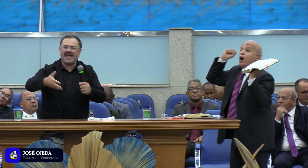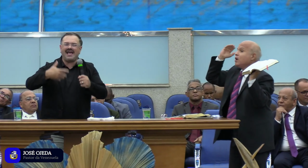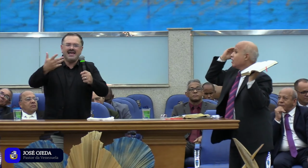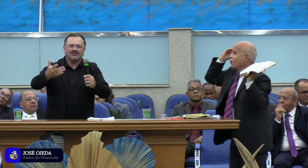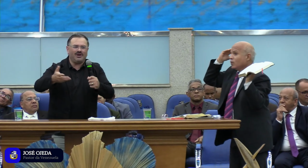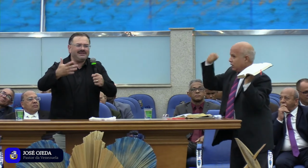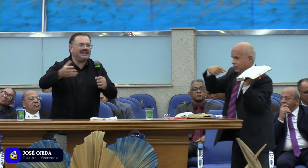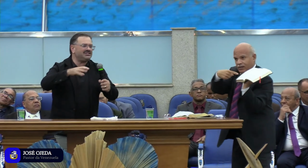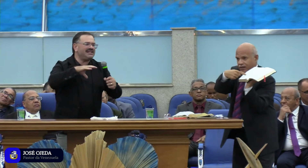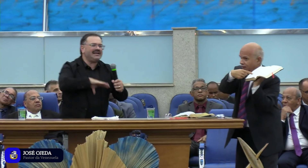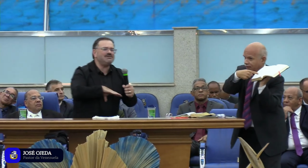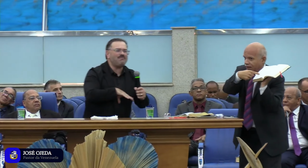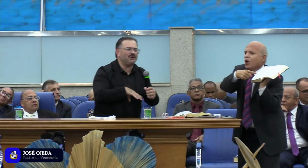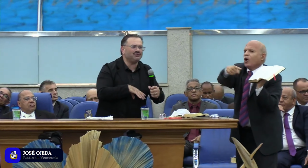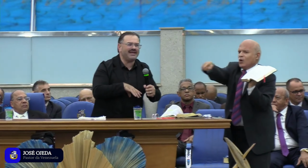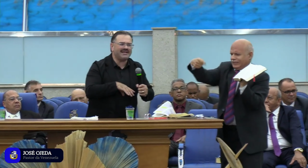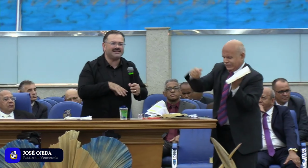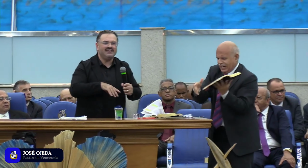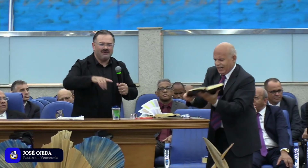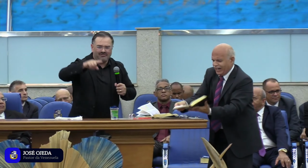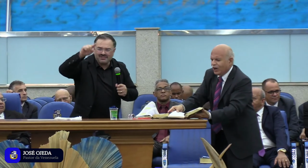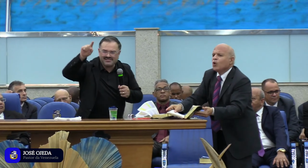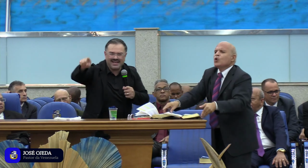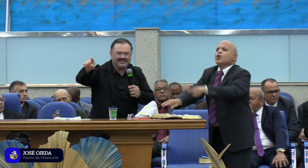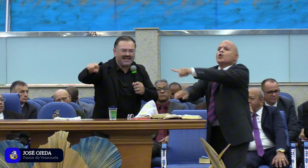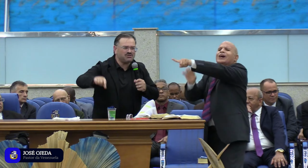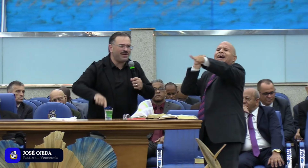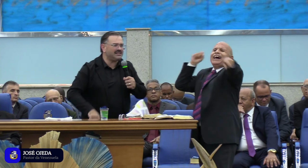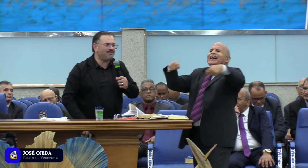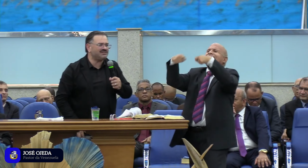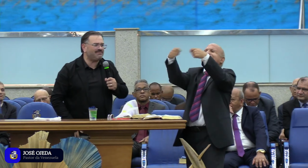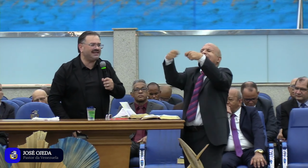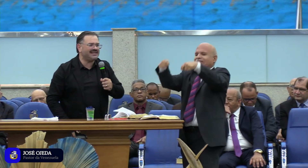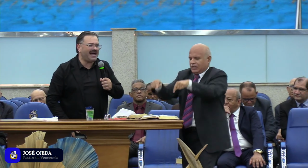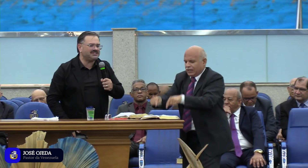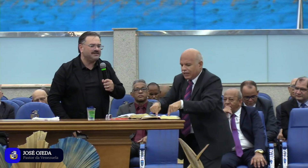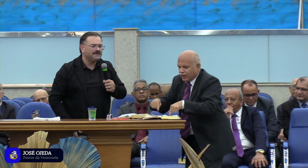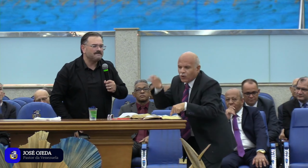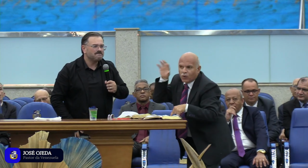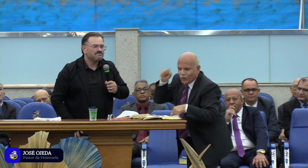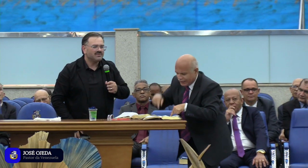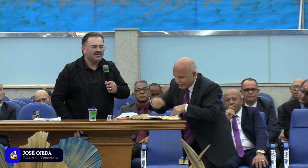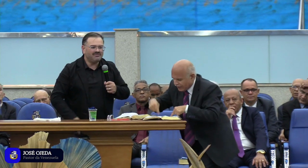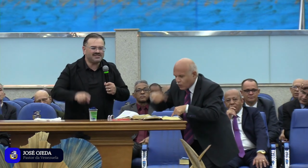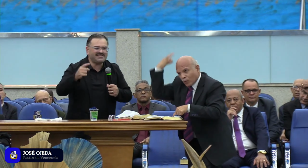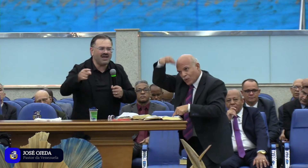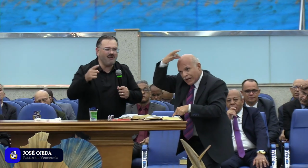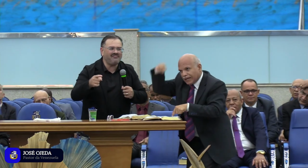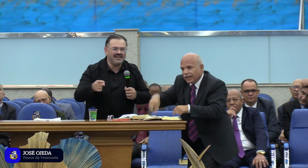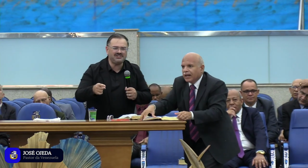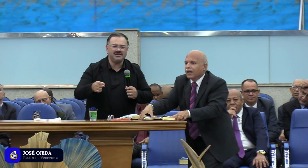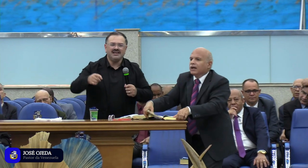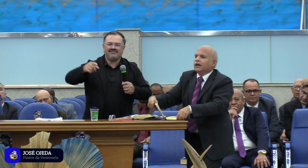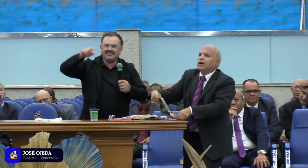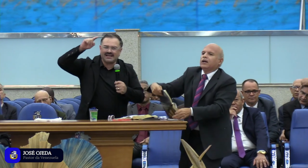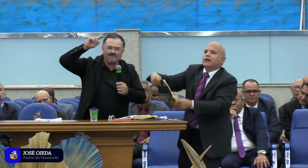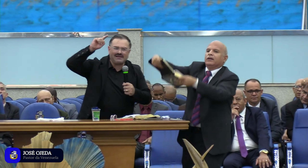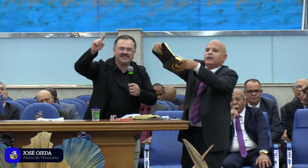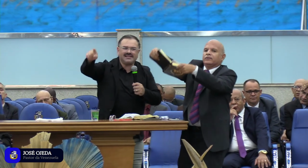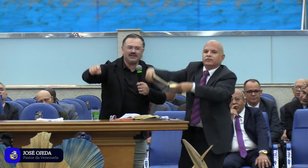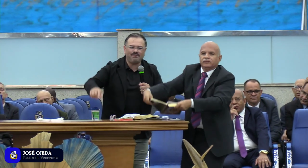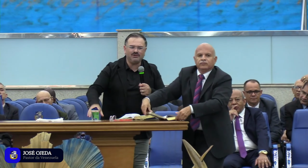também é dominante da língua portuguesa, você tem a sua responsabilidade. Você, ouvinte, vai